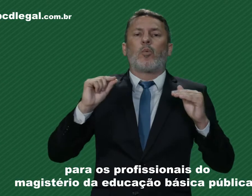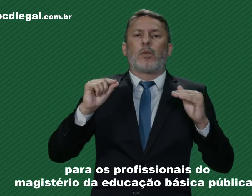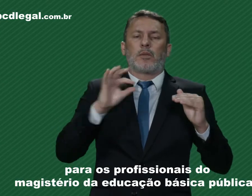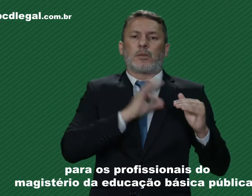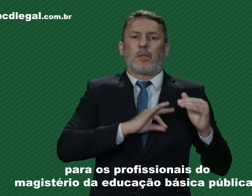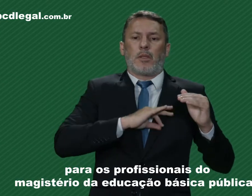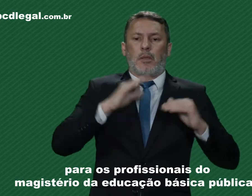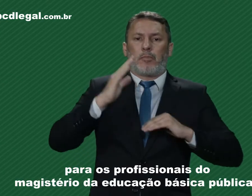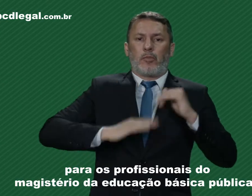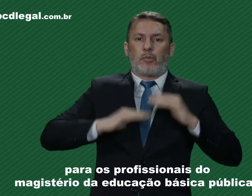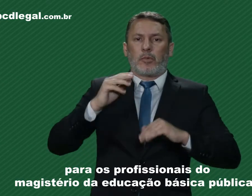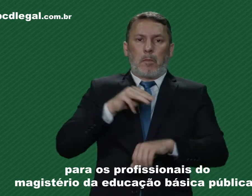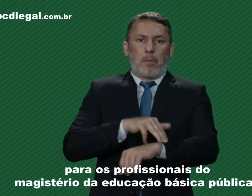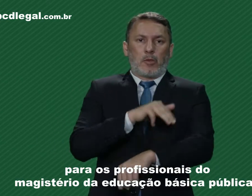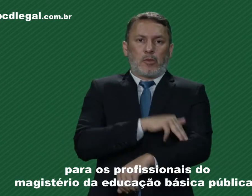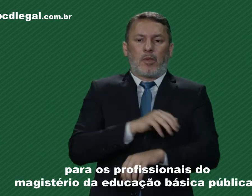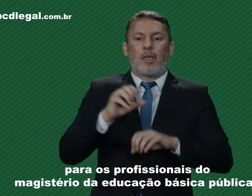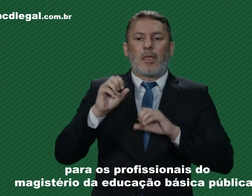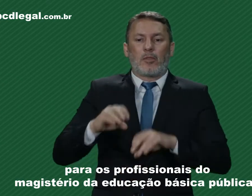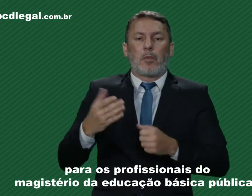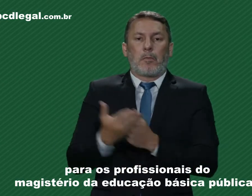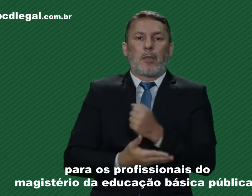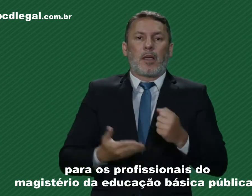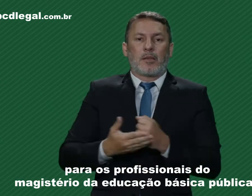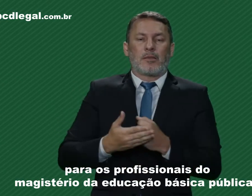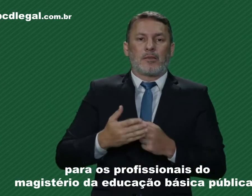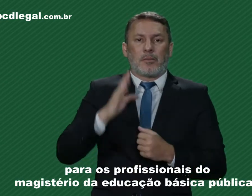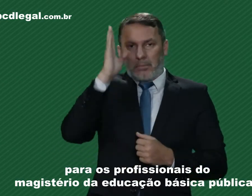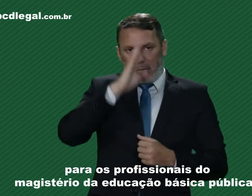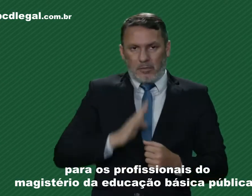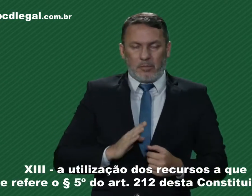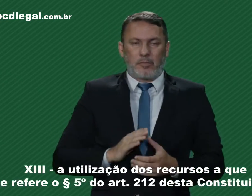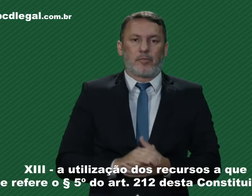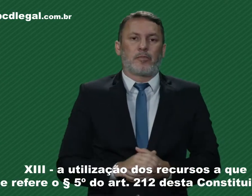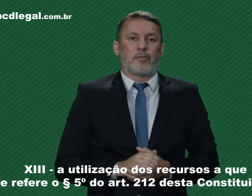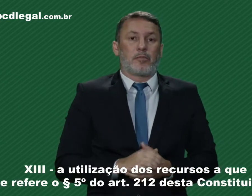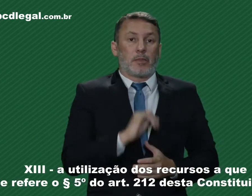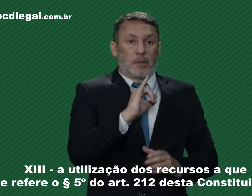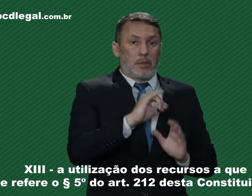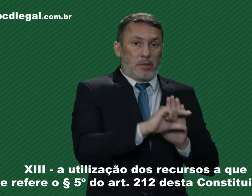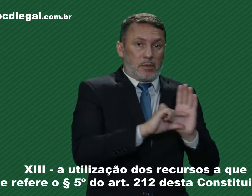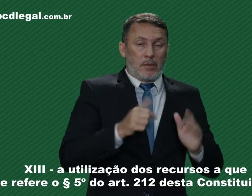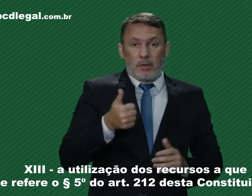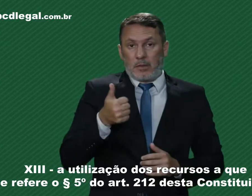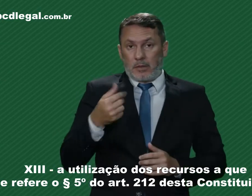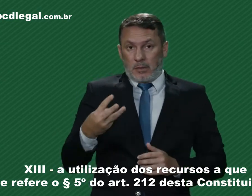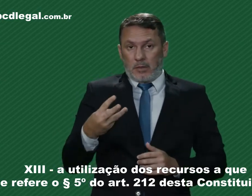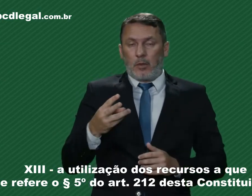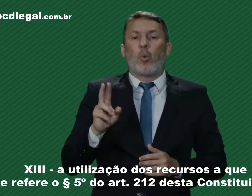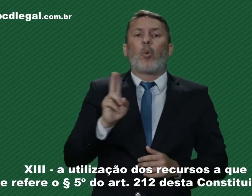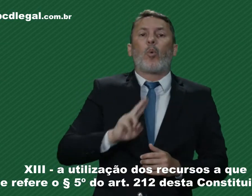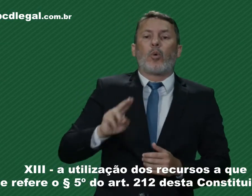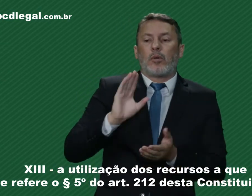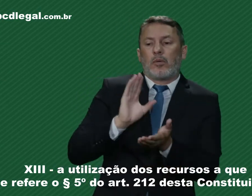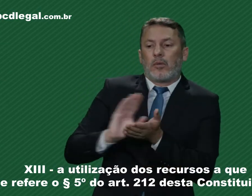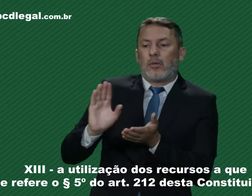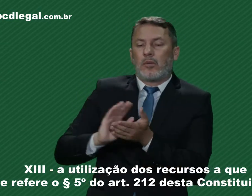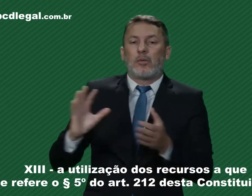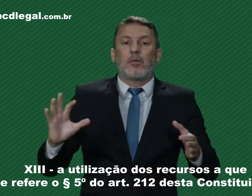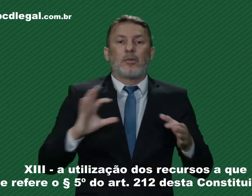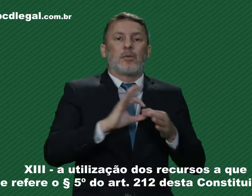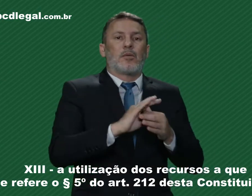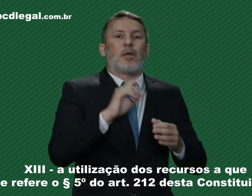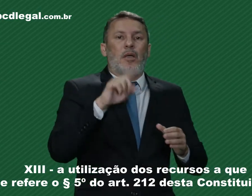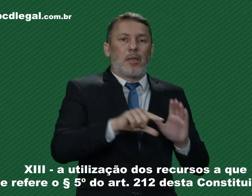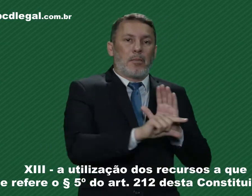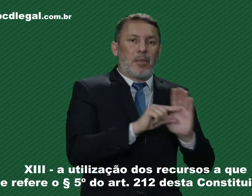nacional para os profissionais do magistério da educação básica pública. Inciso 13. A utilização dos recursos a que se